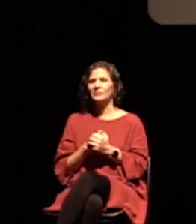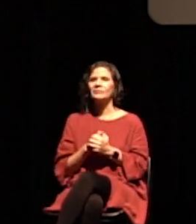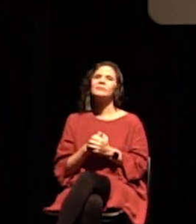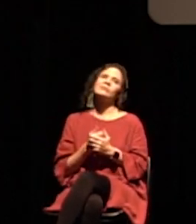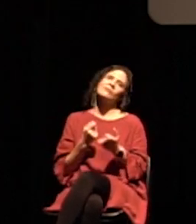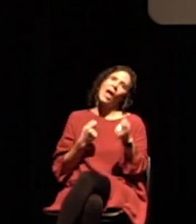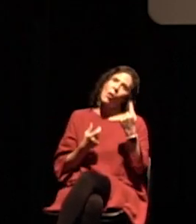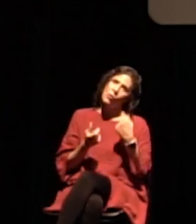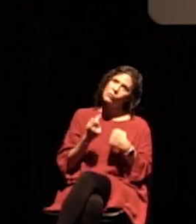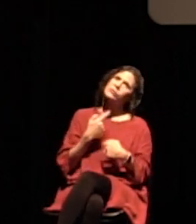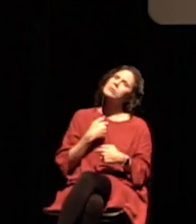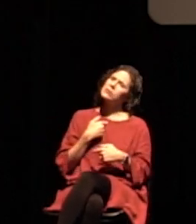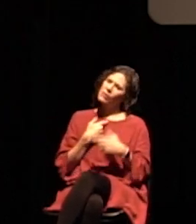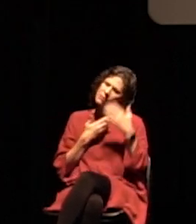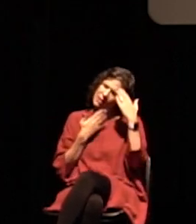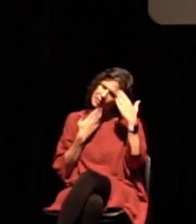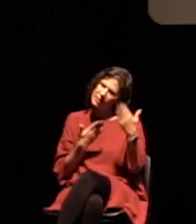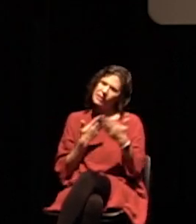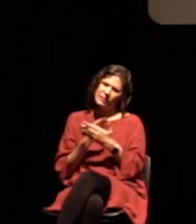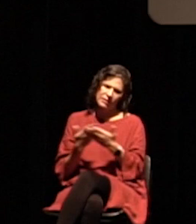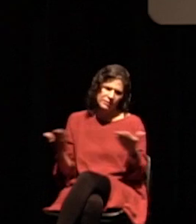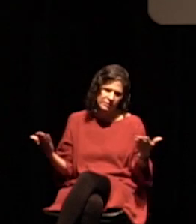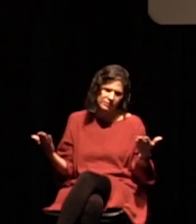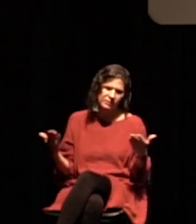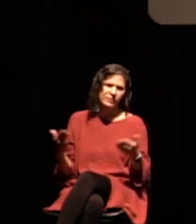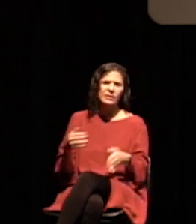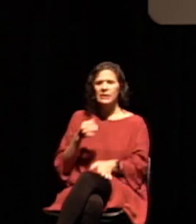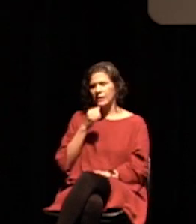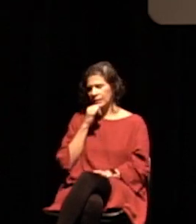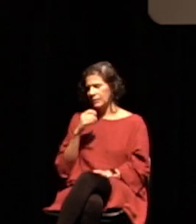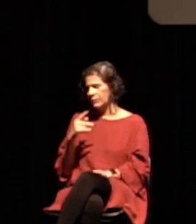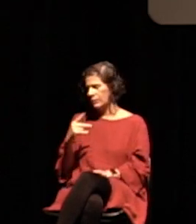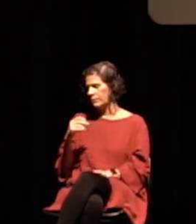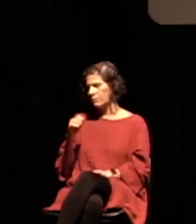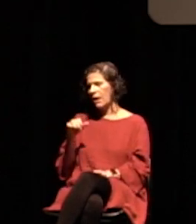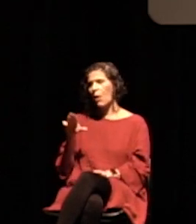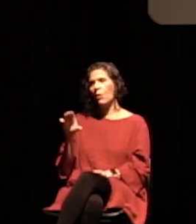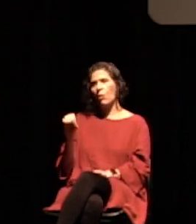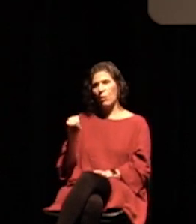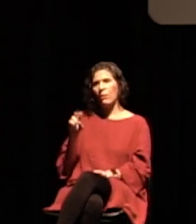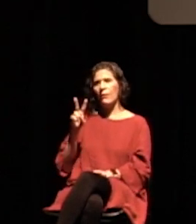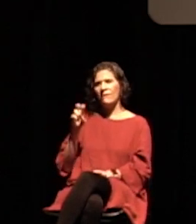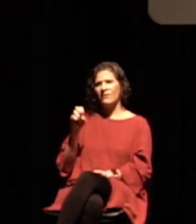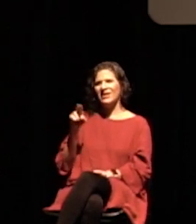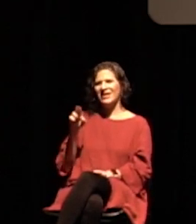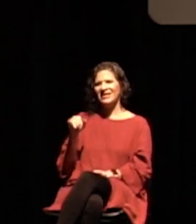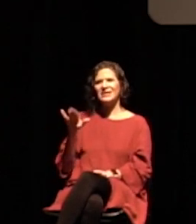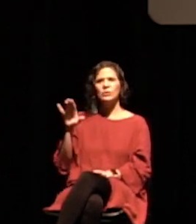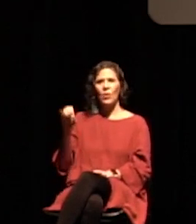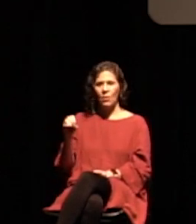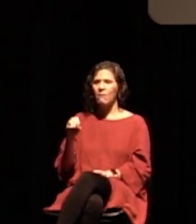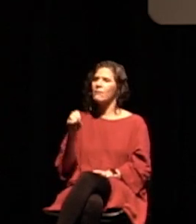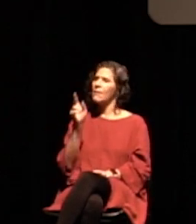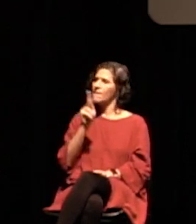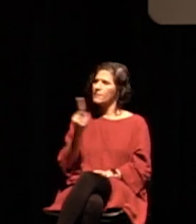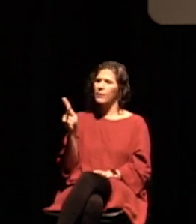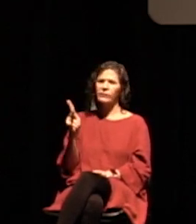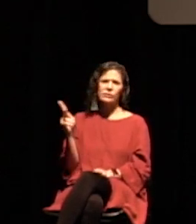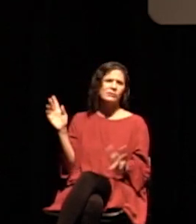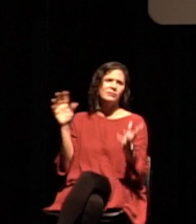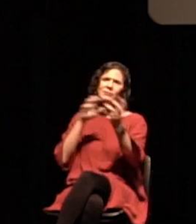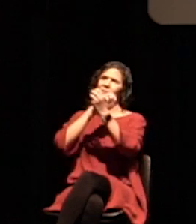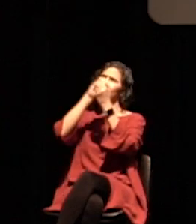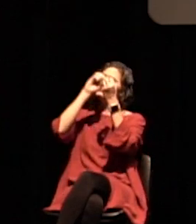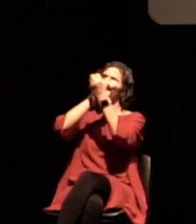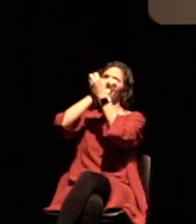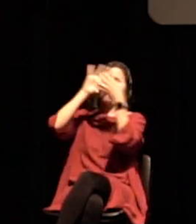eu estou muito grato, colaboradores do catálogo como o Paulo Venâncio, que foi um grande professor da galáxia de IOL